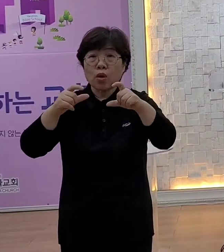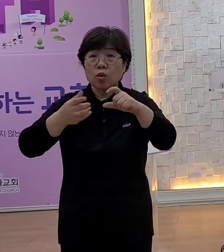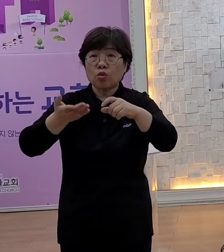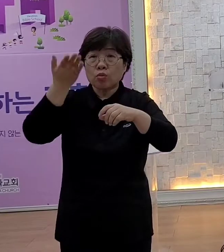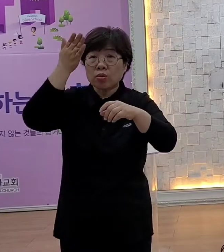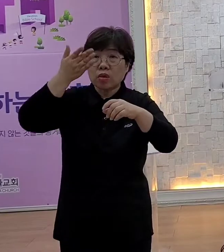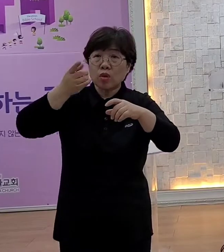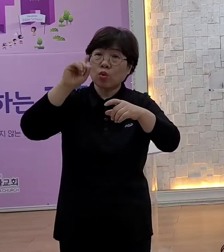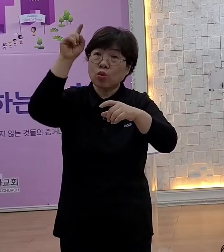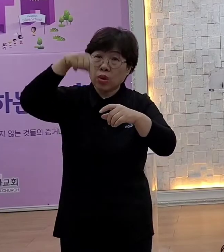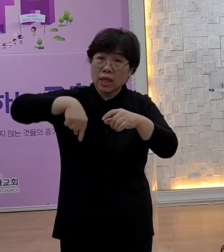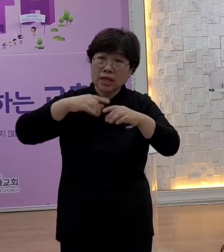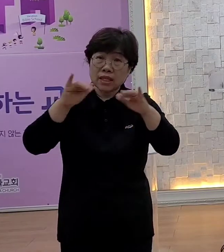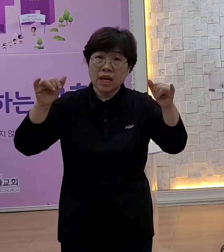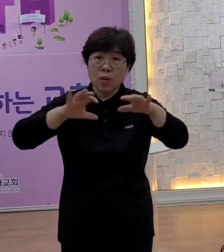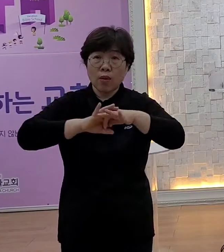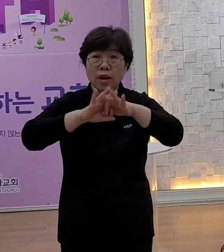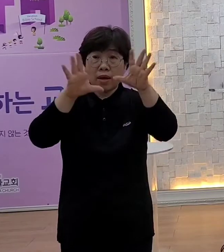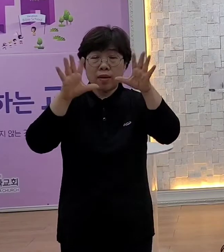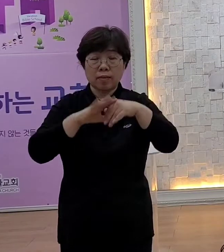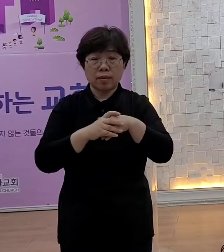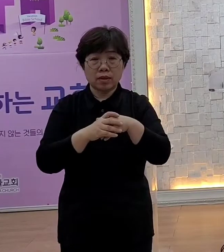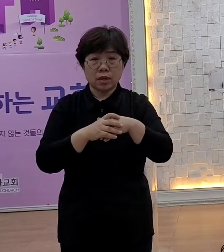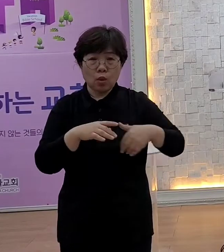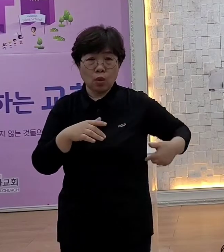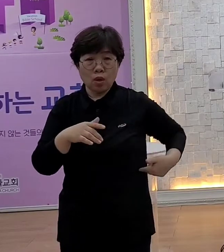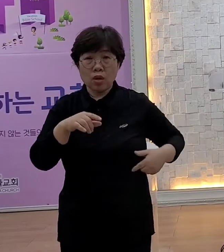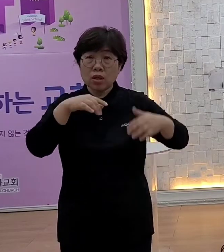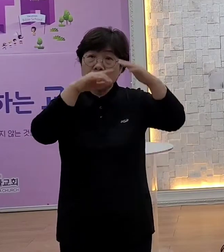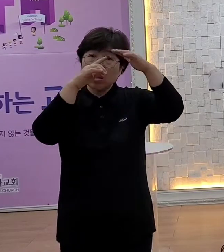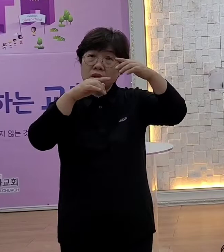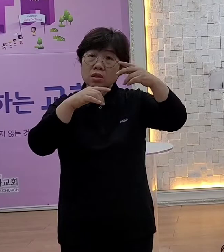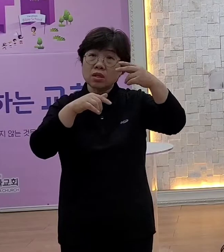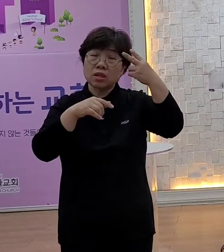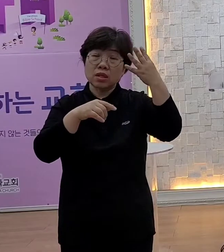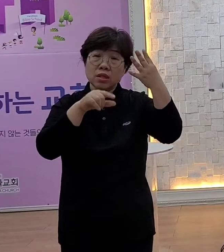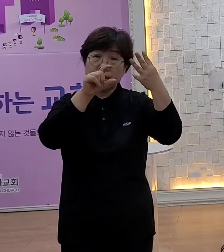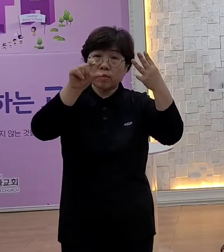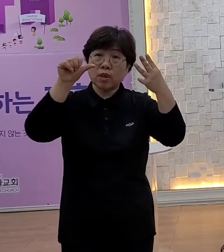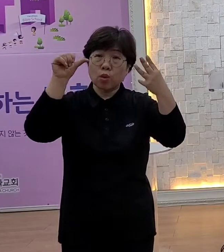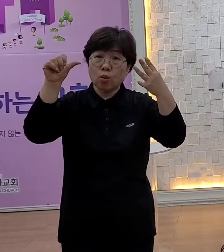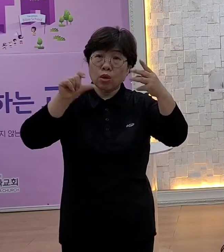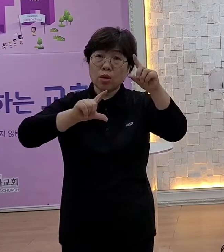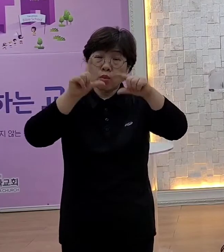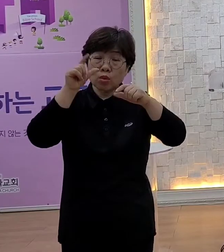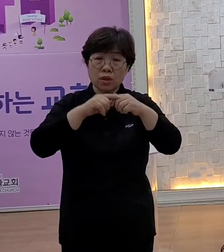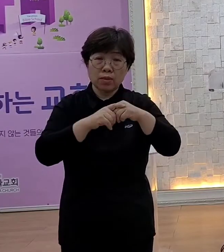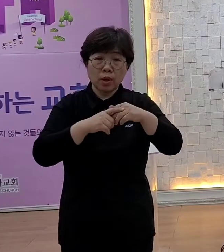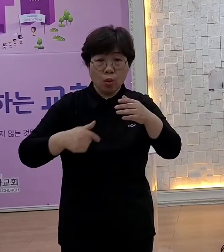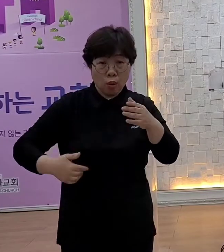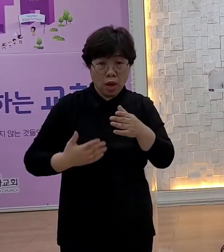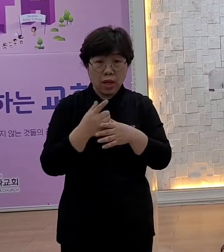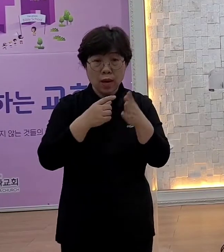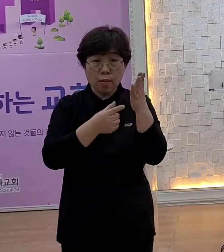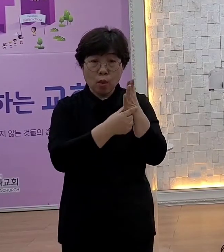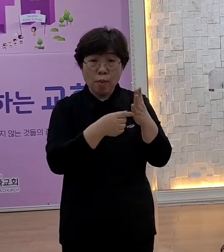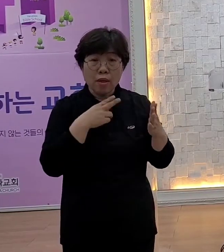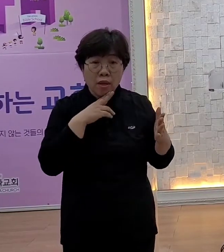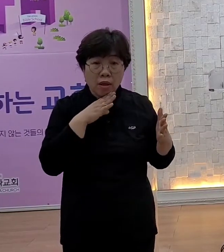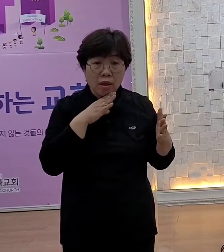높은 자를 막론하고 전부 다 베옷을 입고 이게 회개의 표시 아닙니까? 그죠? 우리 다 그렇게 믿고 생각하고 있단